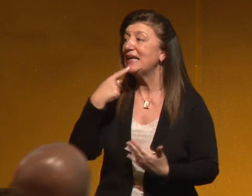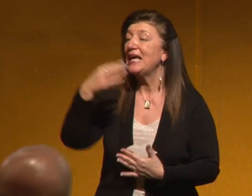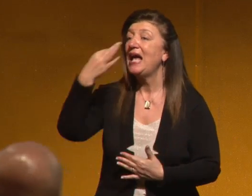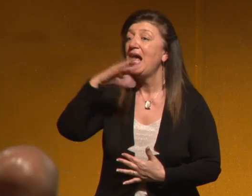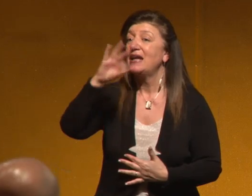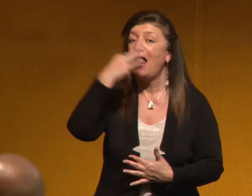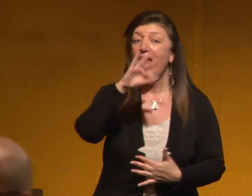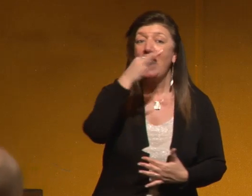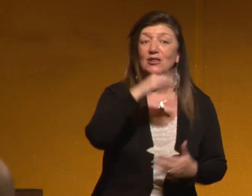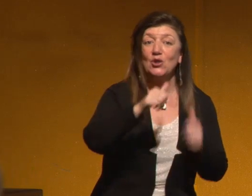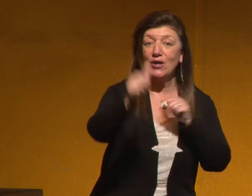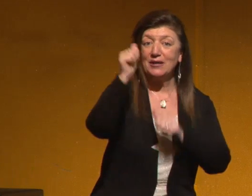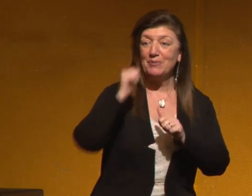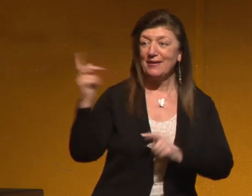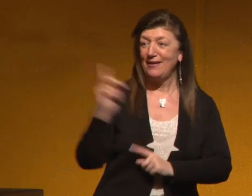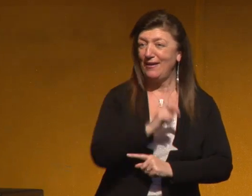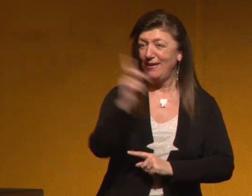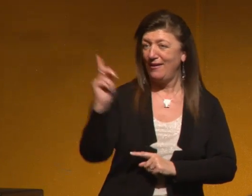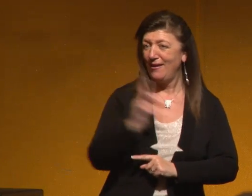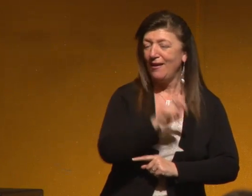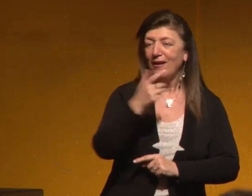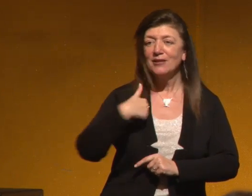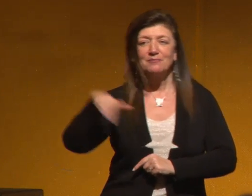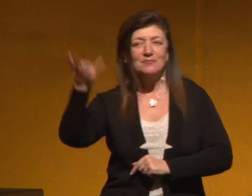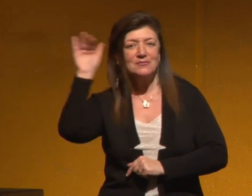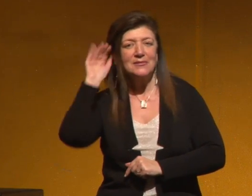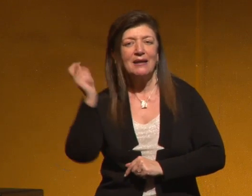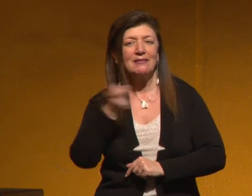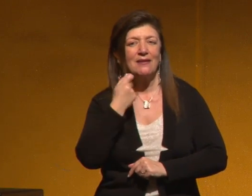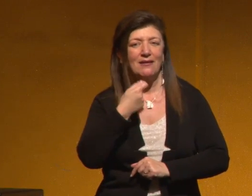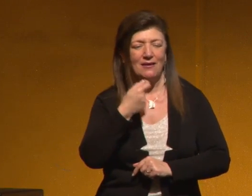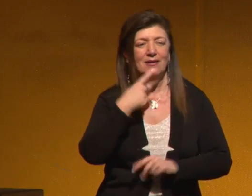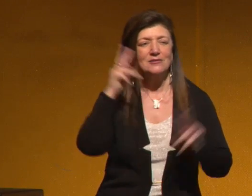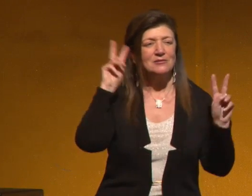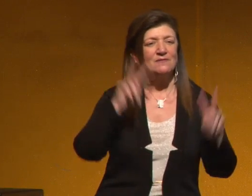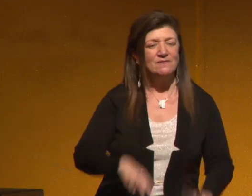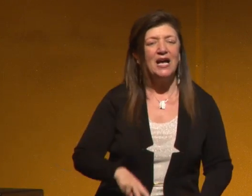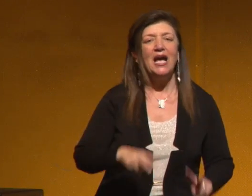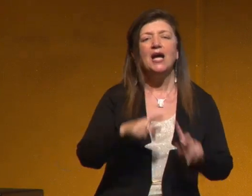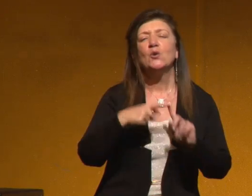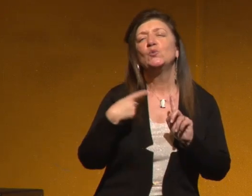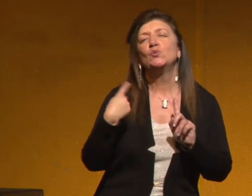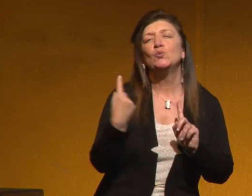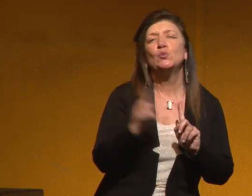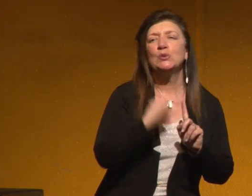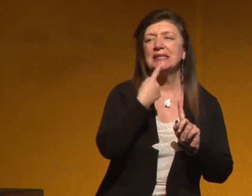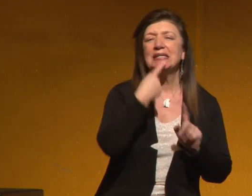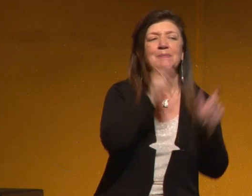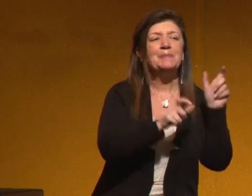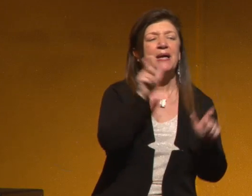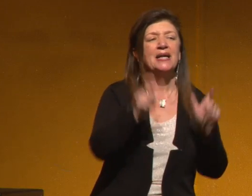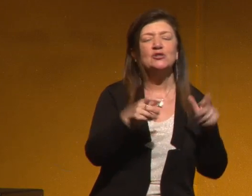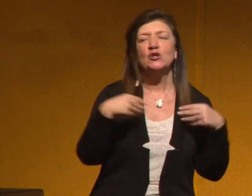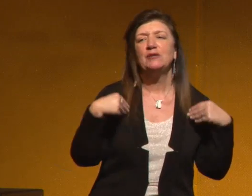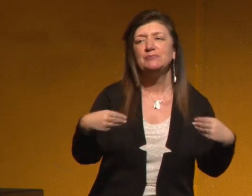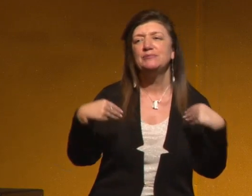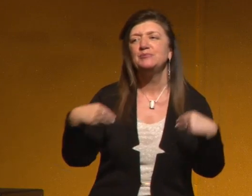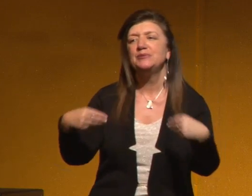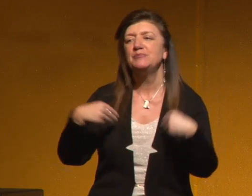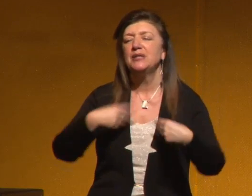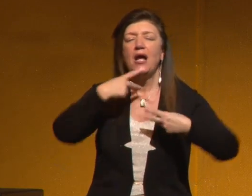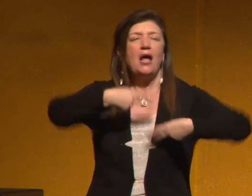preceduto che ho ascoltato con molto interesse e tutti coloro che hanno contribuito l'elenco è